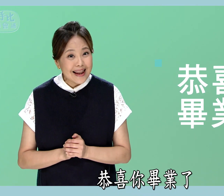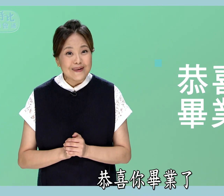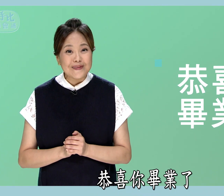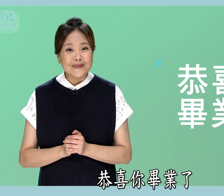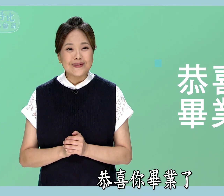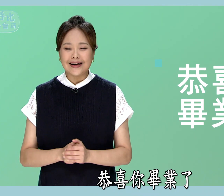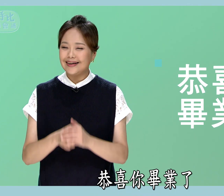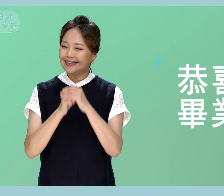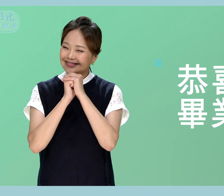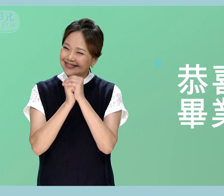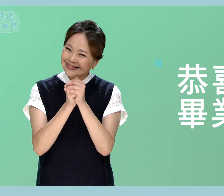喽。